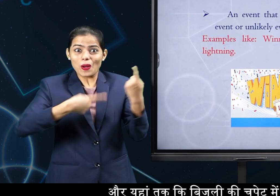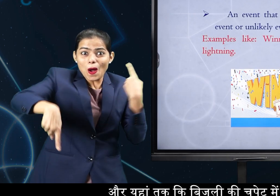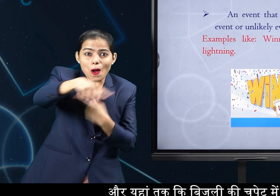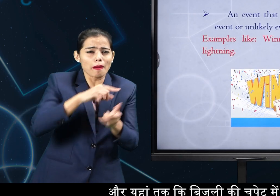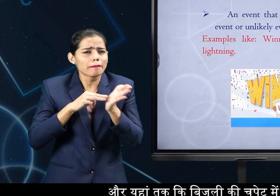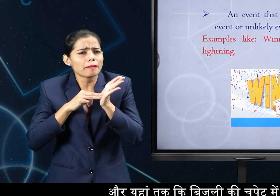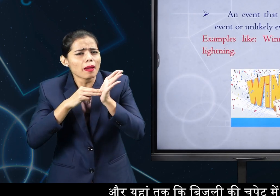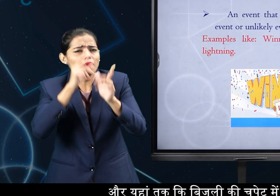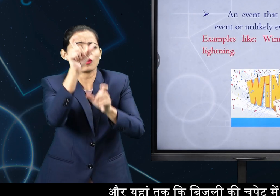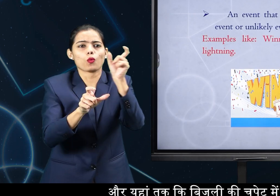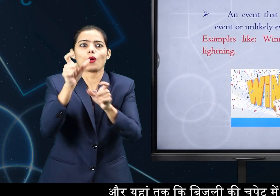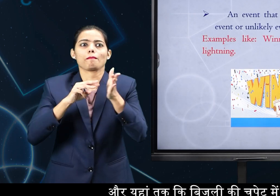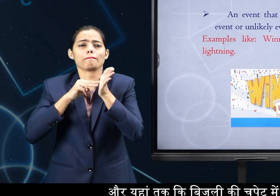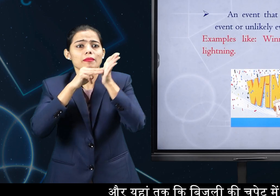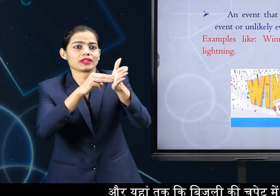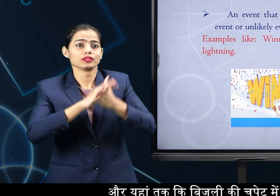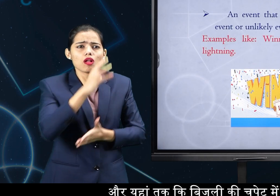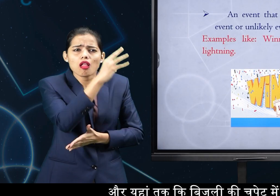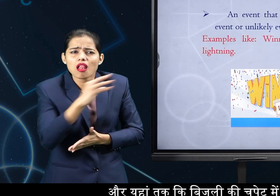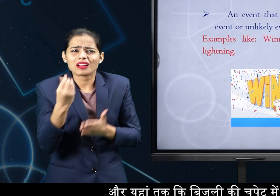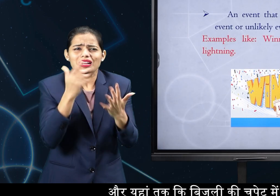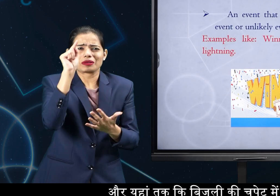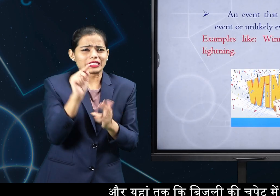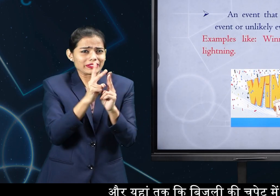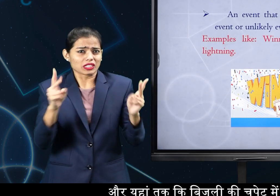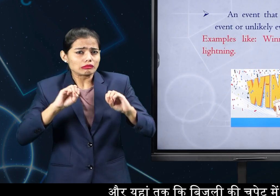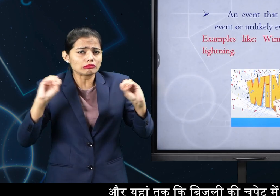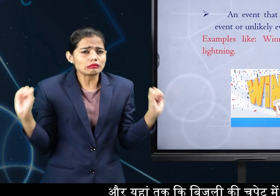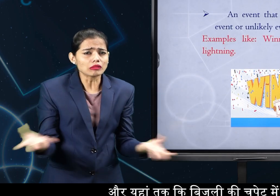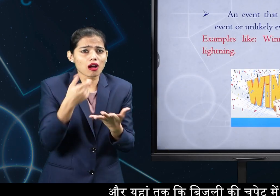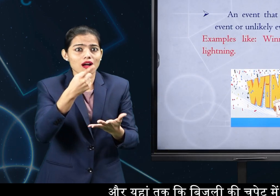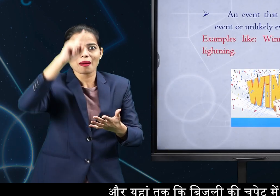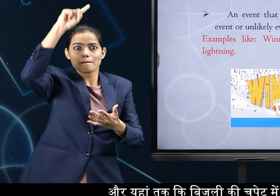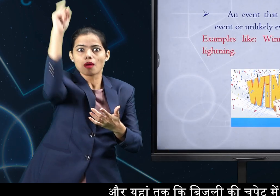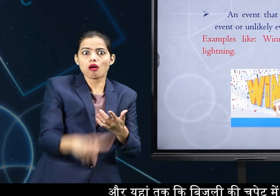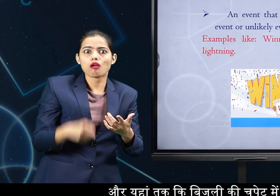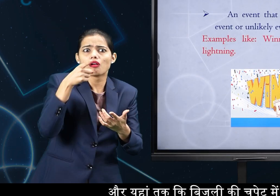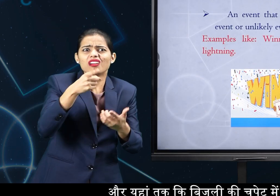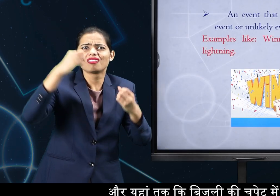और यहाँ तक कि बिजली की चपेट में आना भी अपेक्षाकृत कम है।